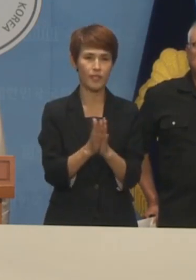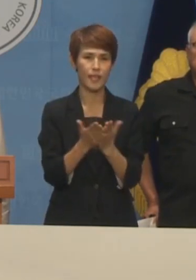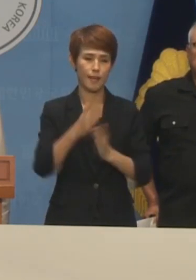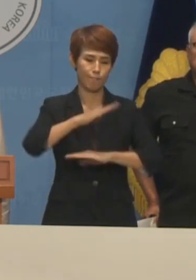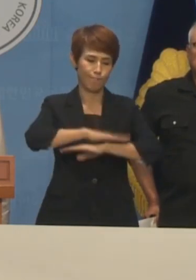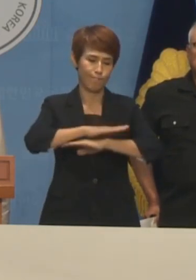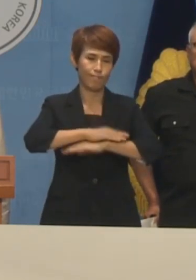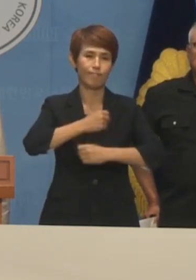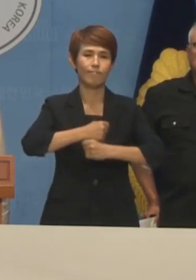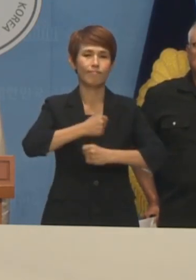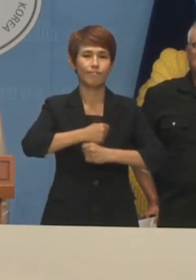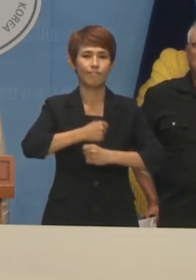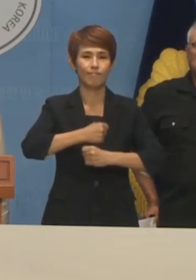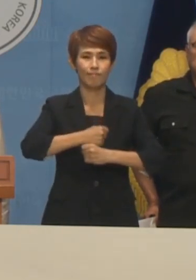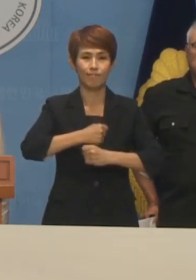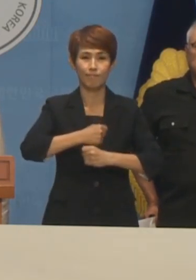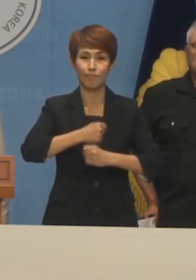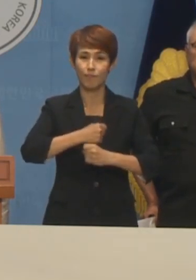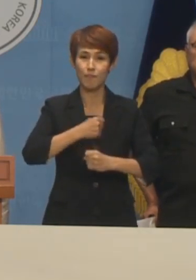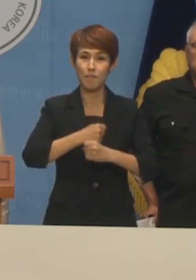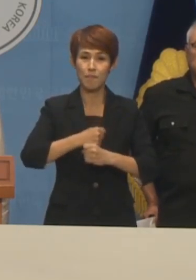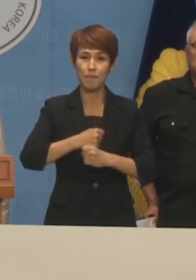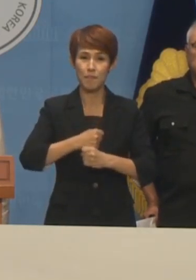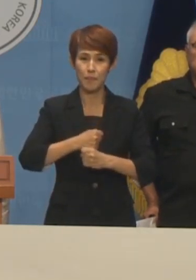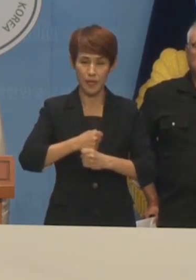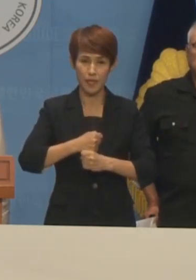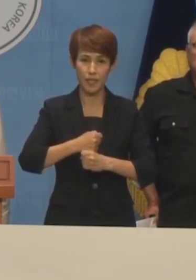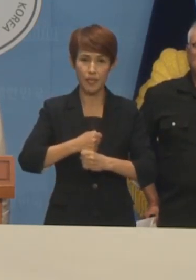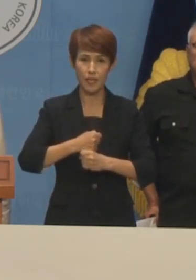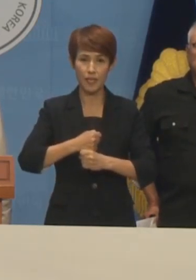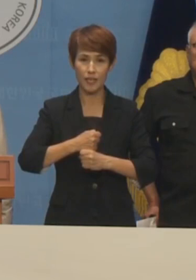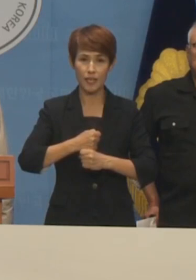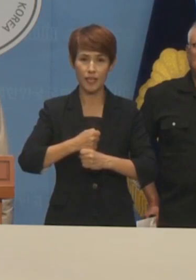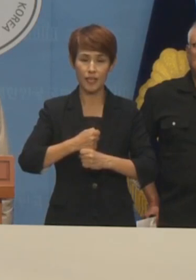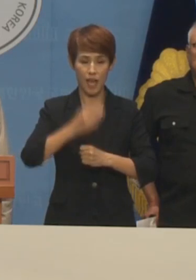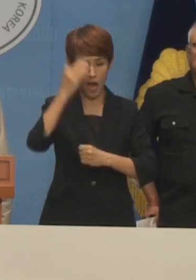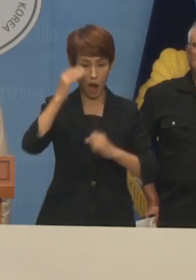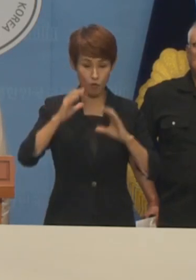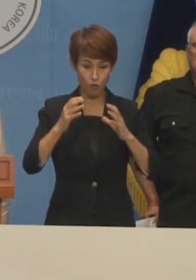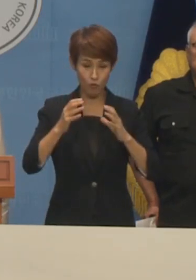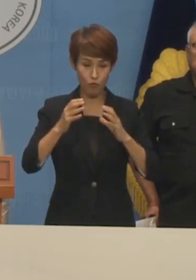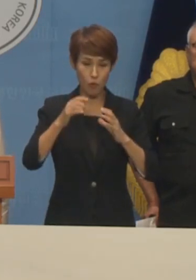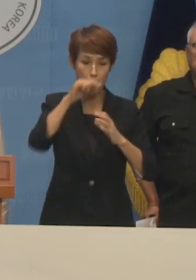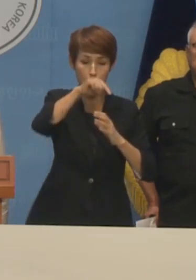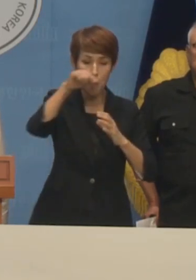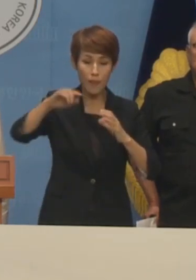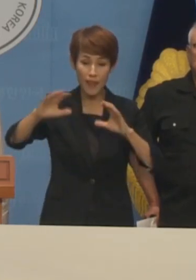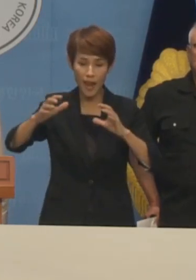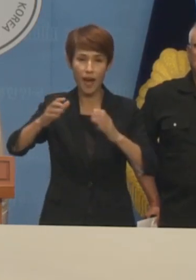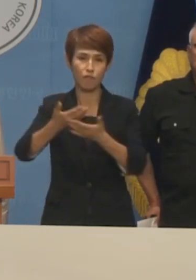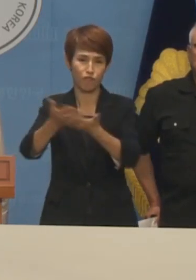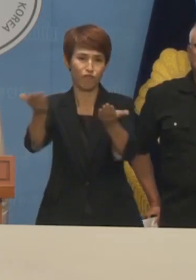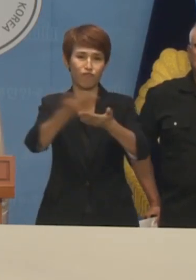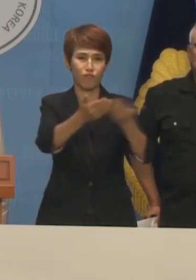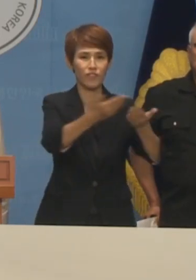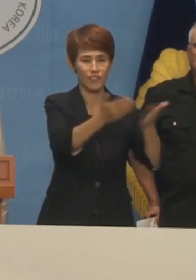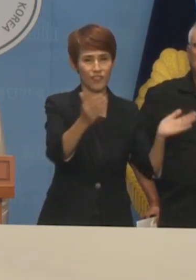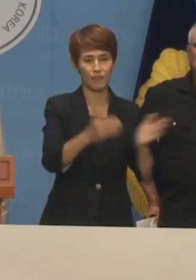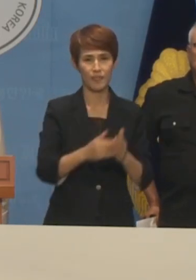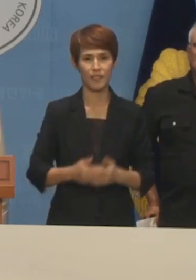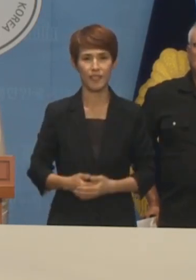그 소책자들을 우리가 주변 국가들에게 다 배포를 했습니다. 심지어